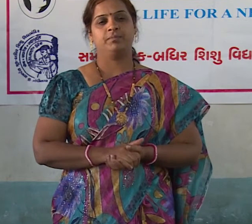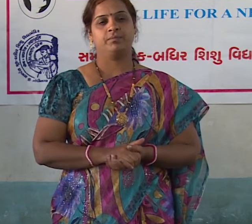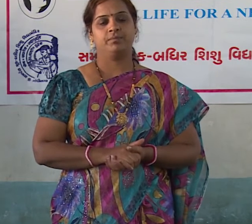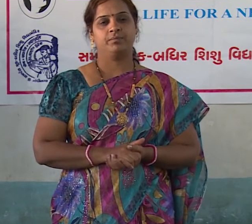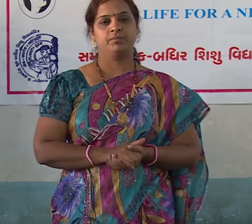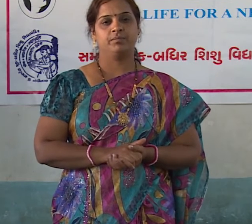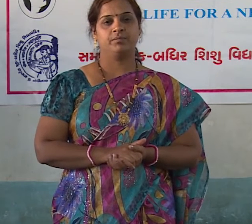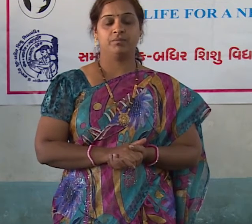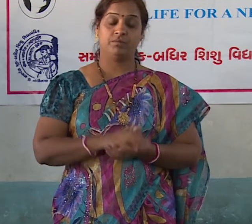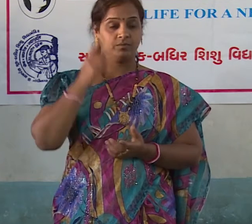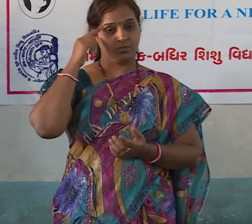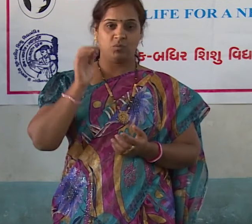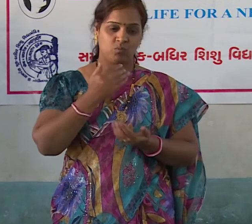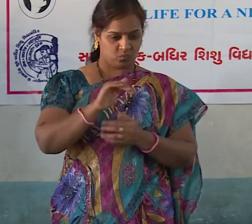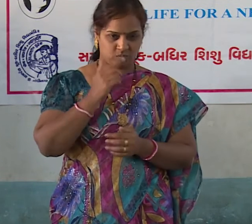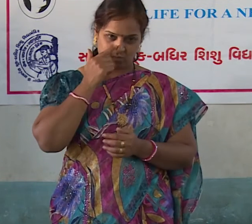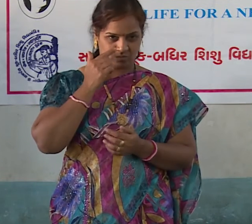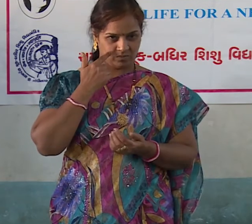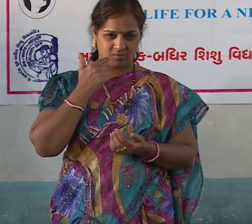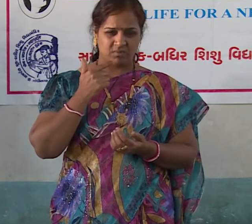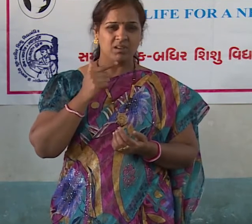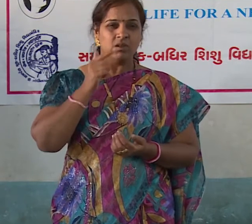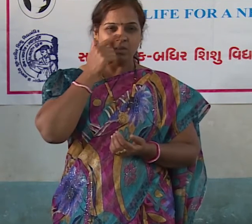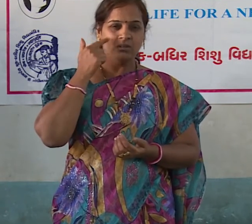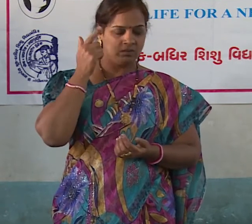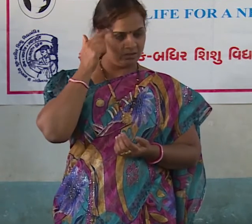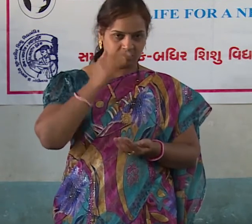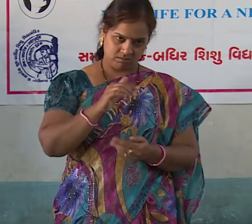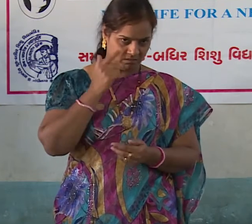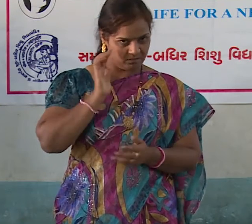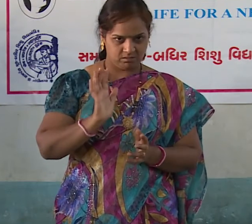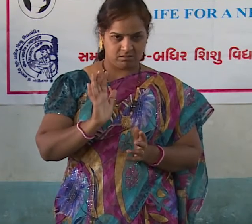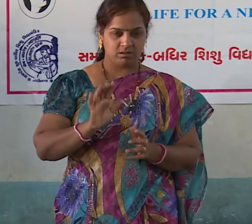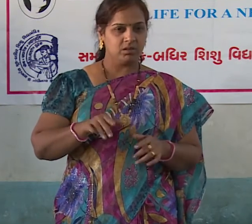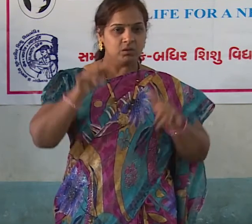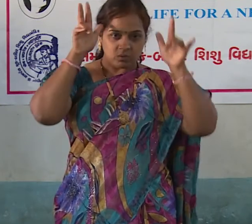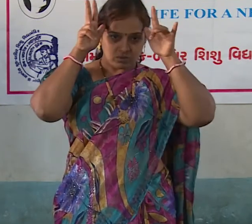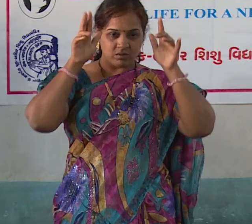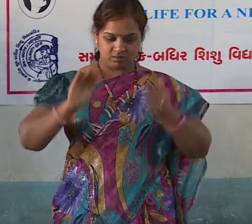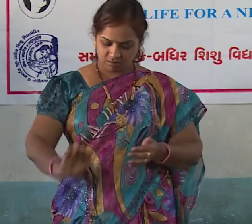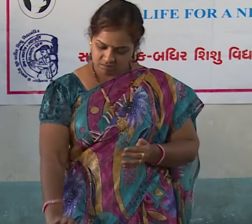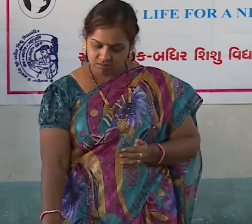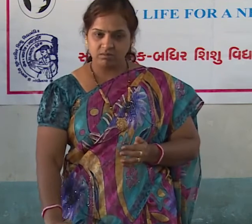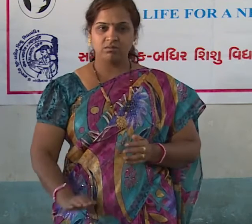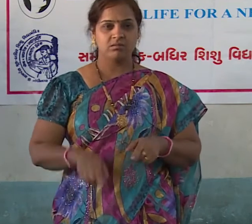उसका है, उसको पता है, लेकिन गाय का मालिक कहीं दूर घास खिलाने के लिए उसको ले